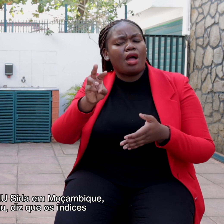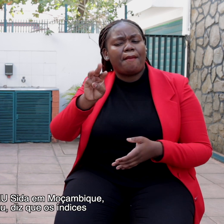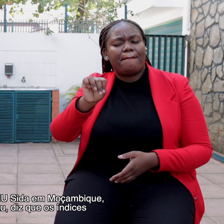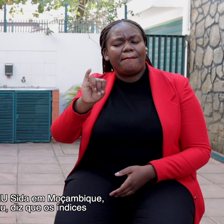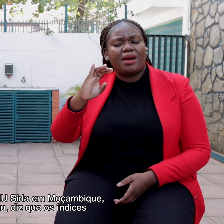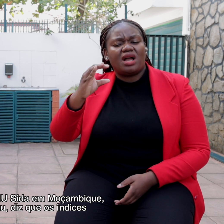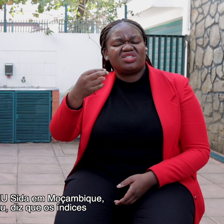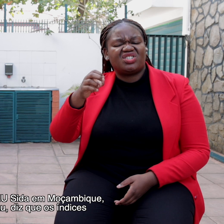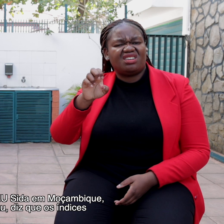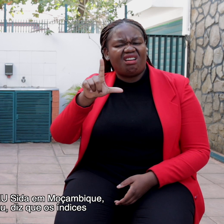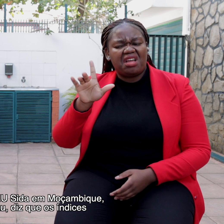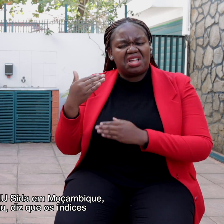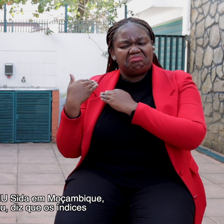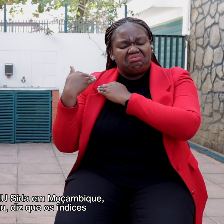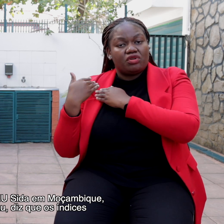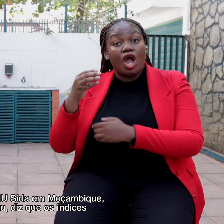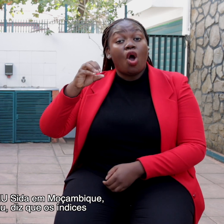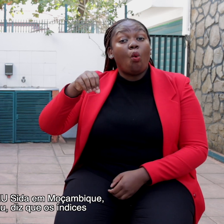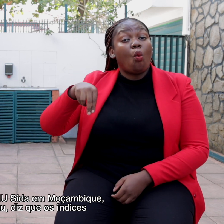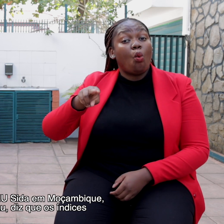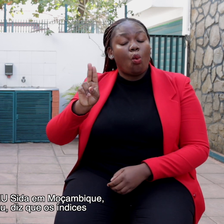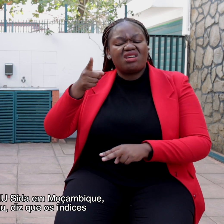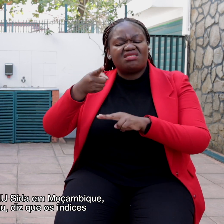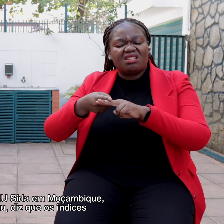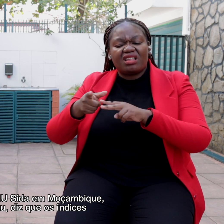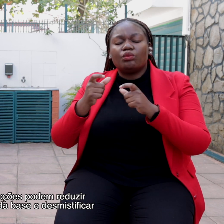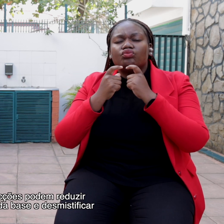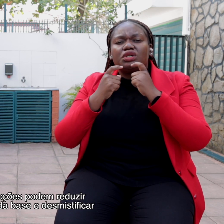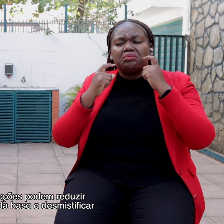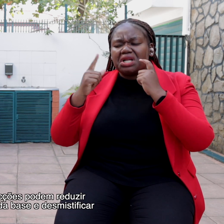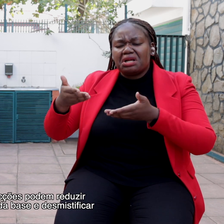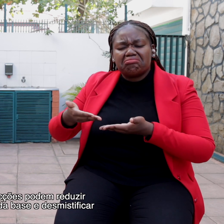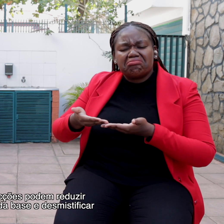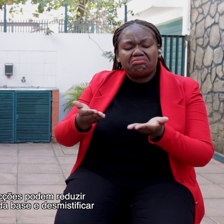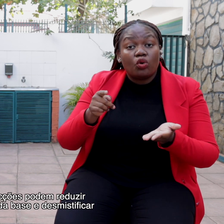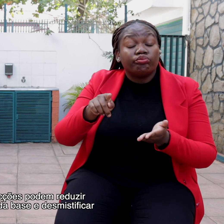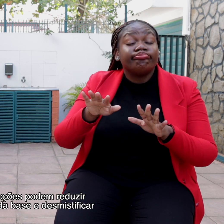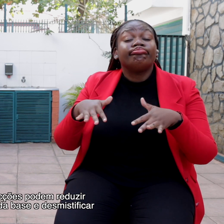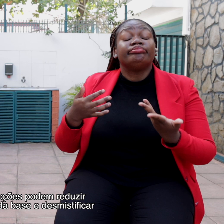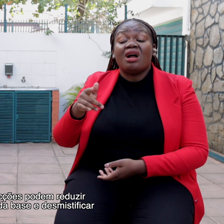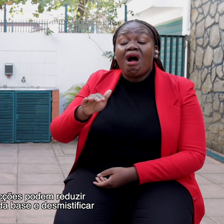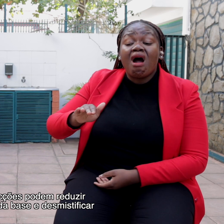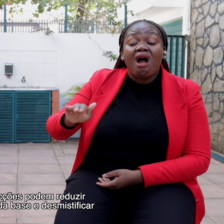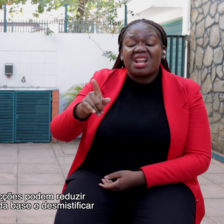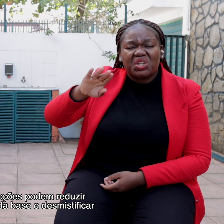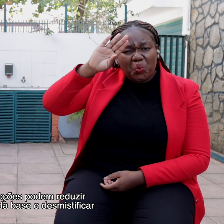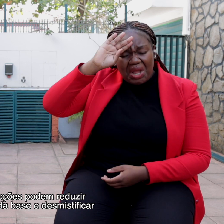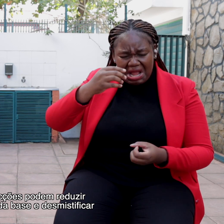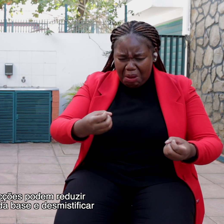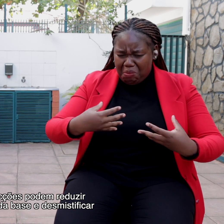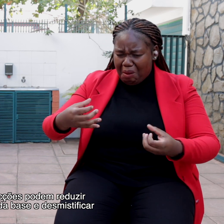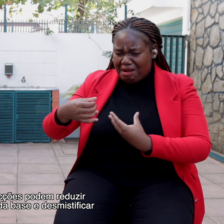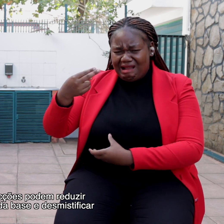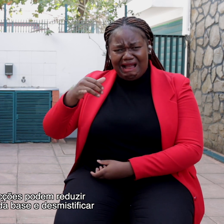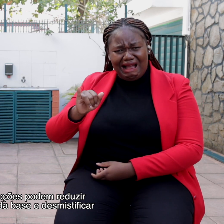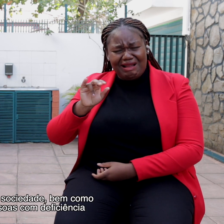Especialista da ONU-SIDA em Moçambique, Michael Kawakau, diz que os índices de novas infecções podem reduzir se trabalhar da